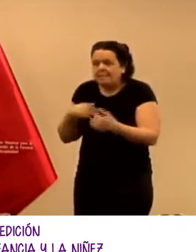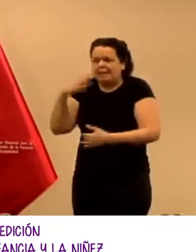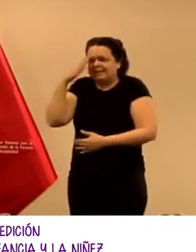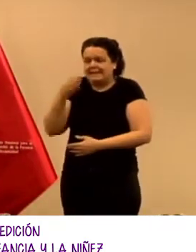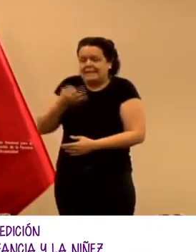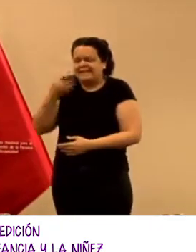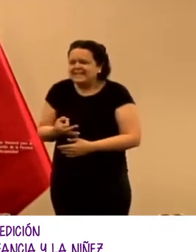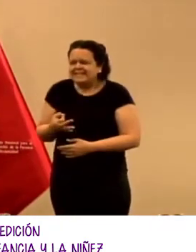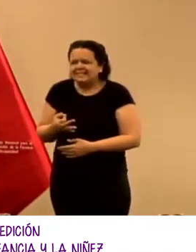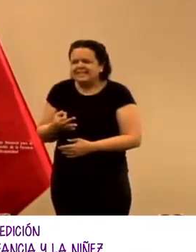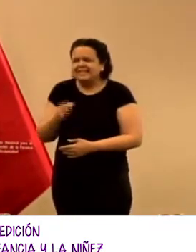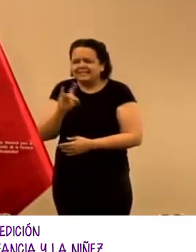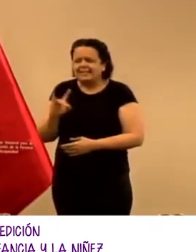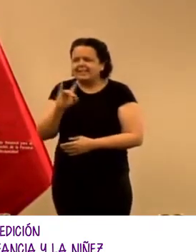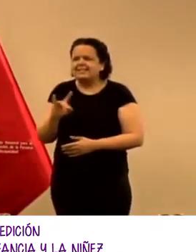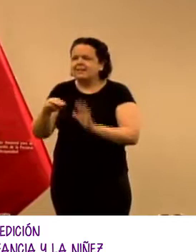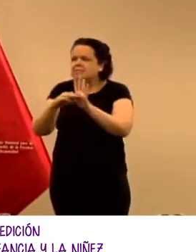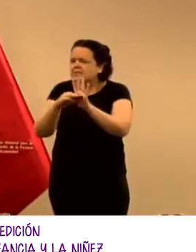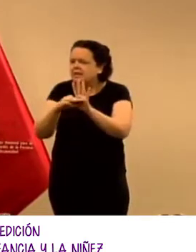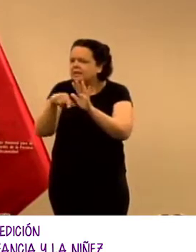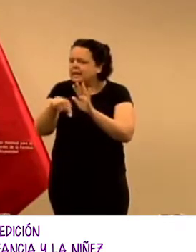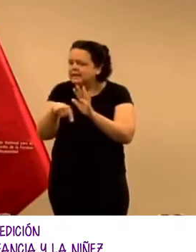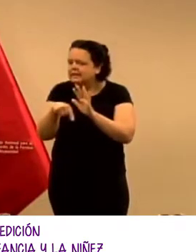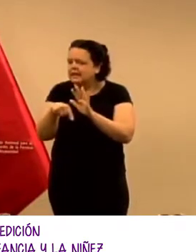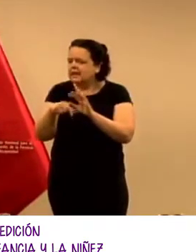de que se contara con un instrumento que fuese